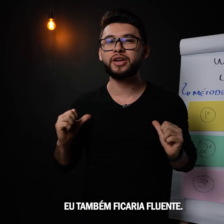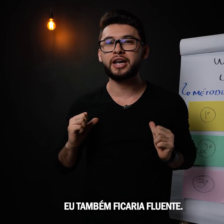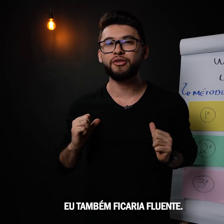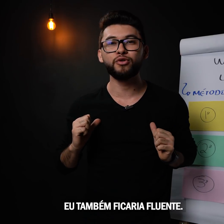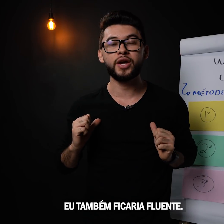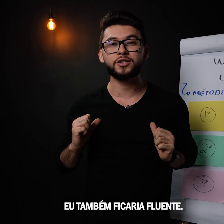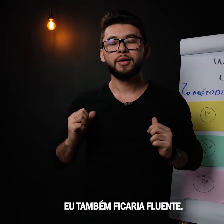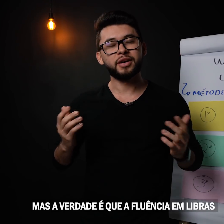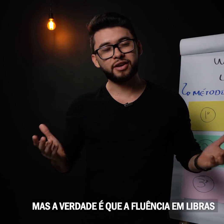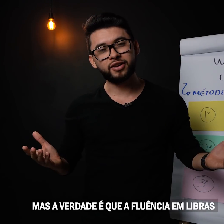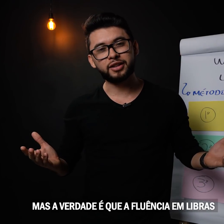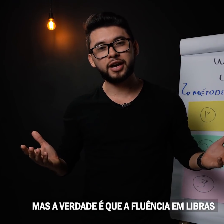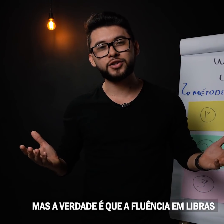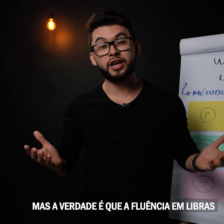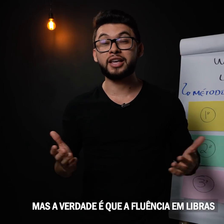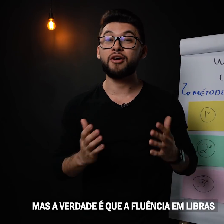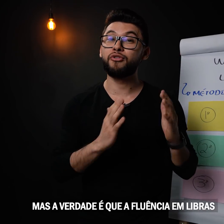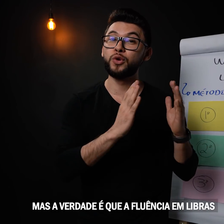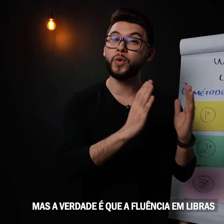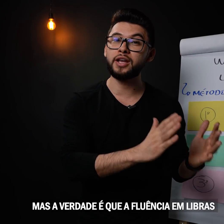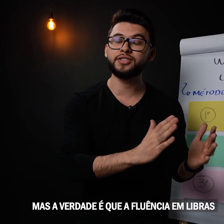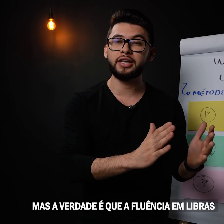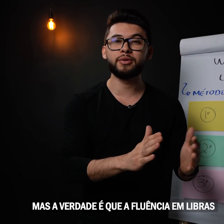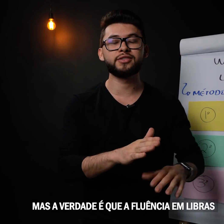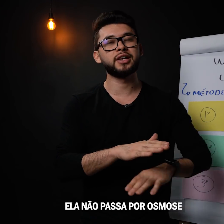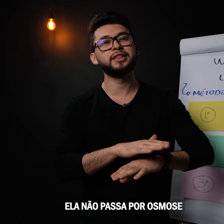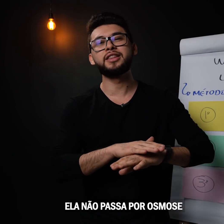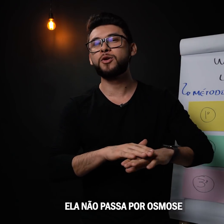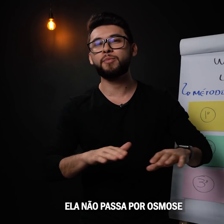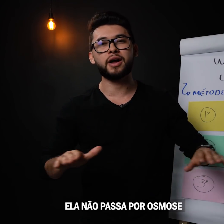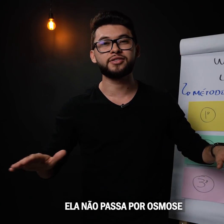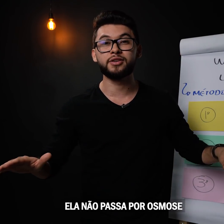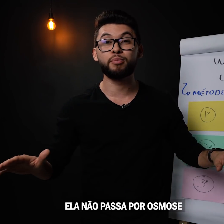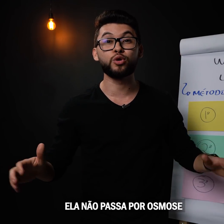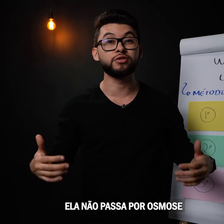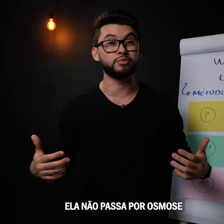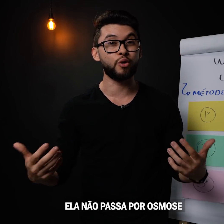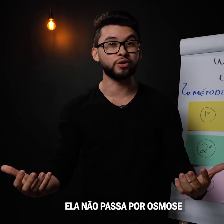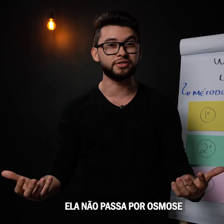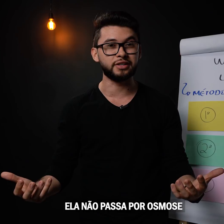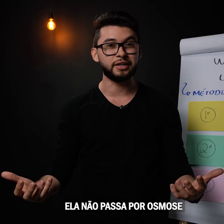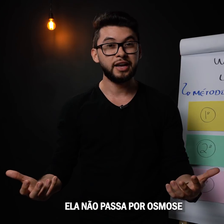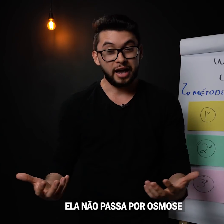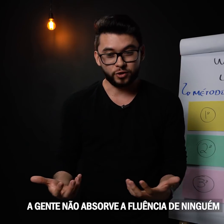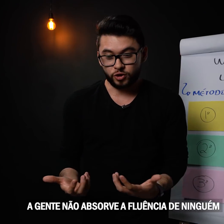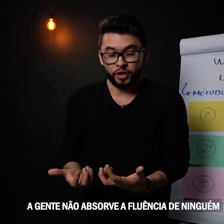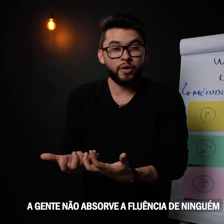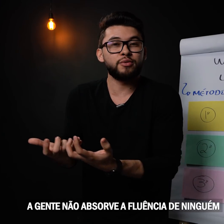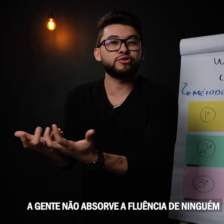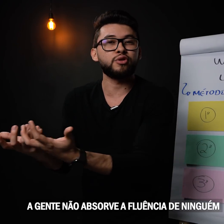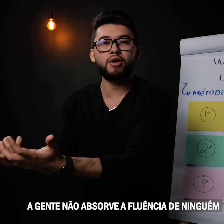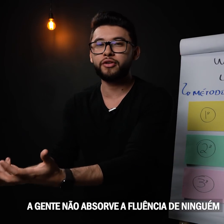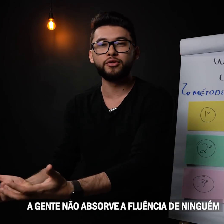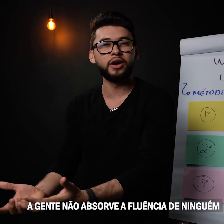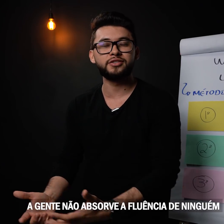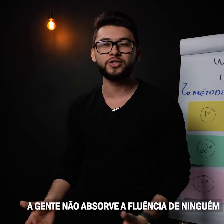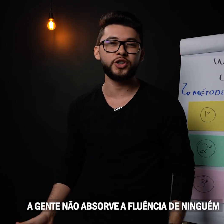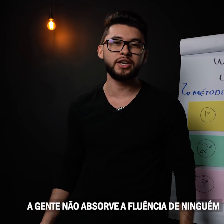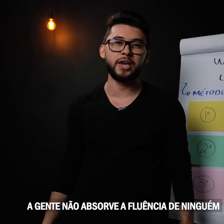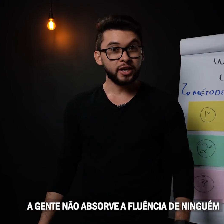ficaria fluente. Mas a verdade é que a fluência em Libras ela não passa por osmose. A gente não absorve a fluência de ninguém. E